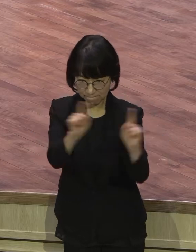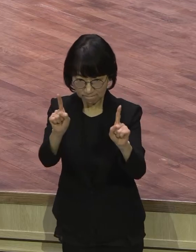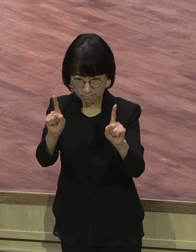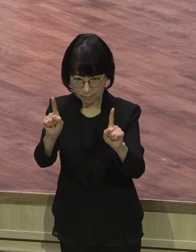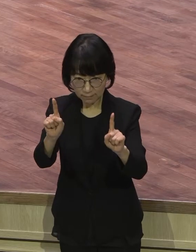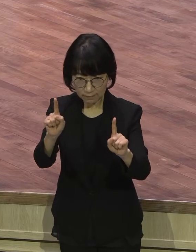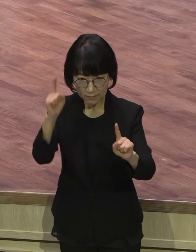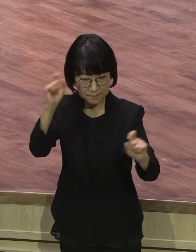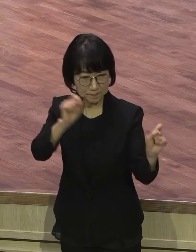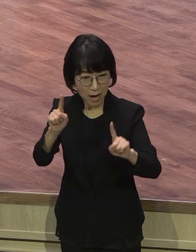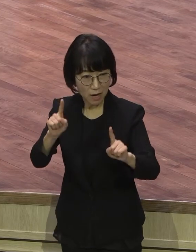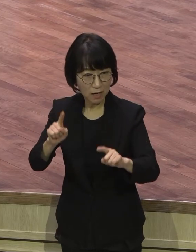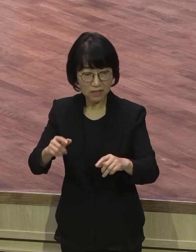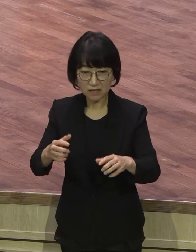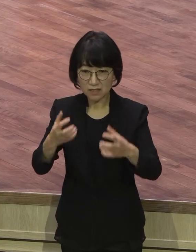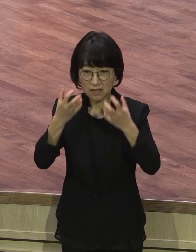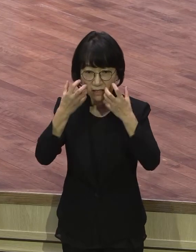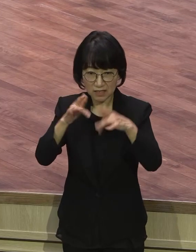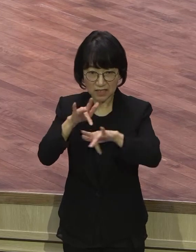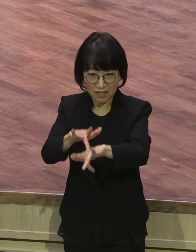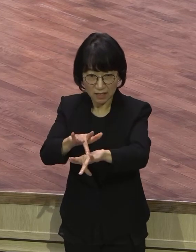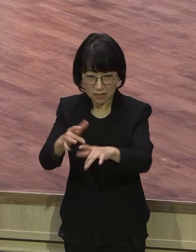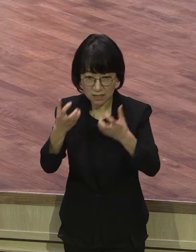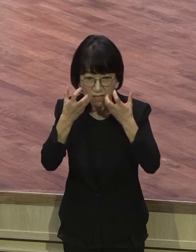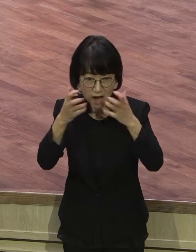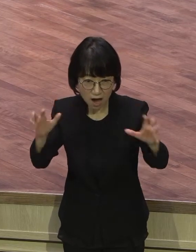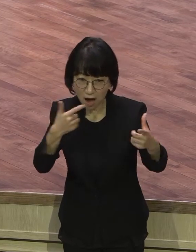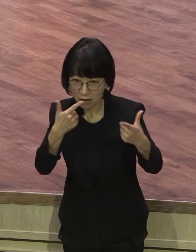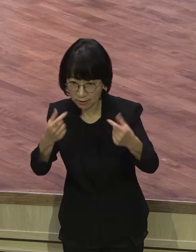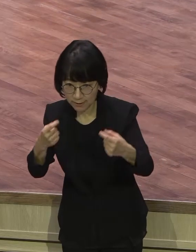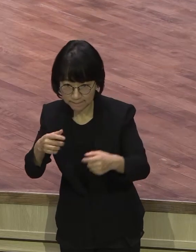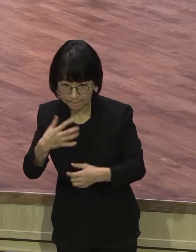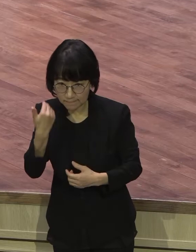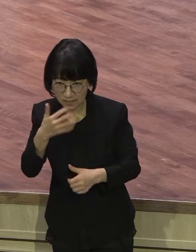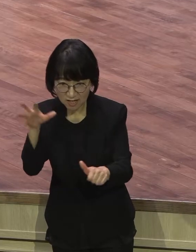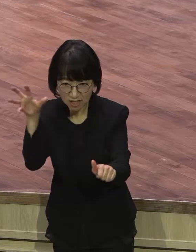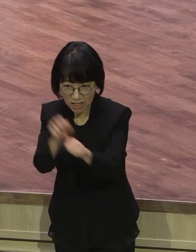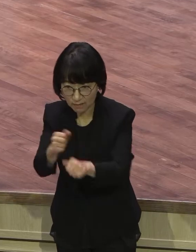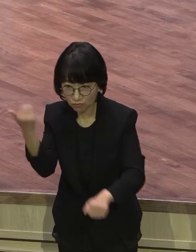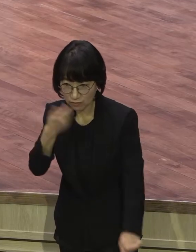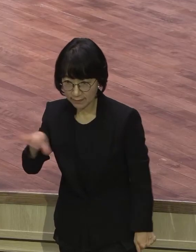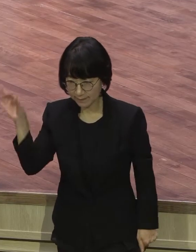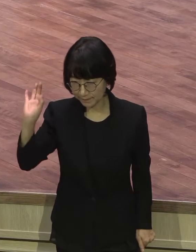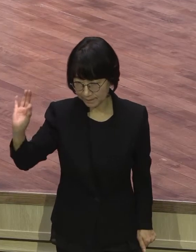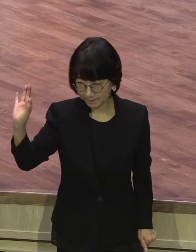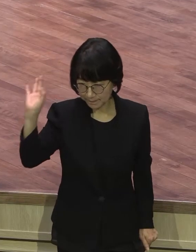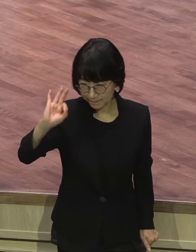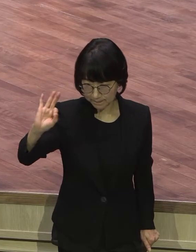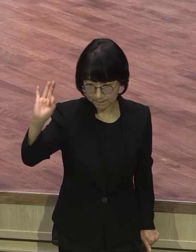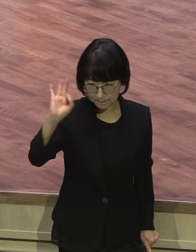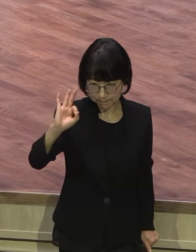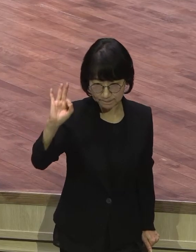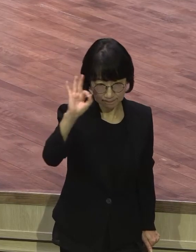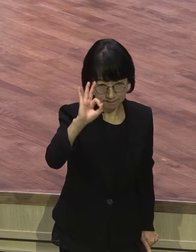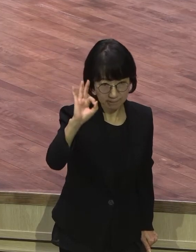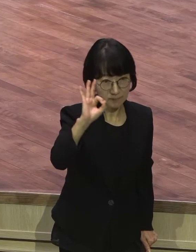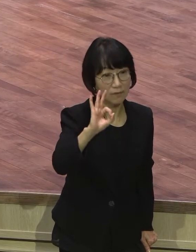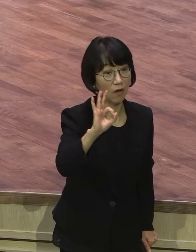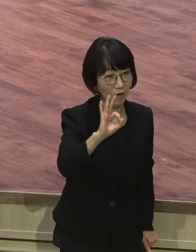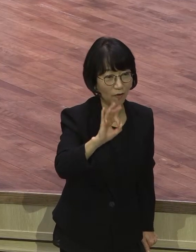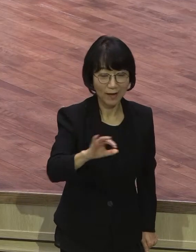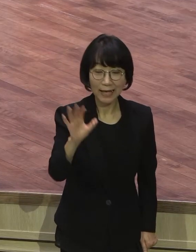뭐요 우는 사자같이 두루 다니며 삼킬 자를 찾나니 그랬잖아요. 이 대적자 마귀.